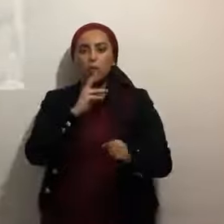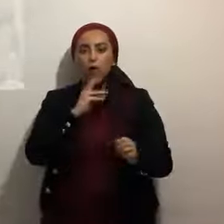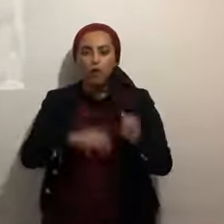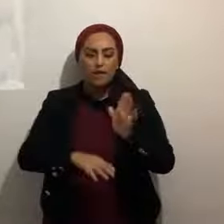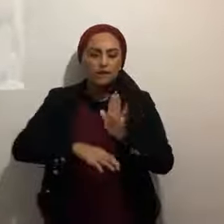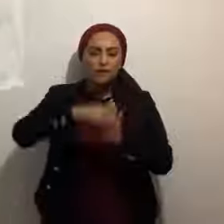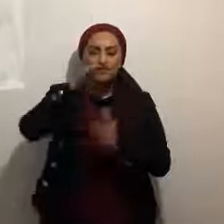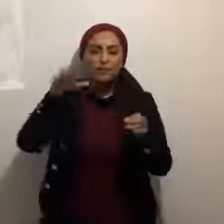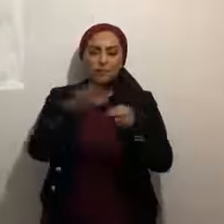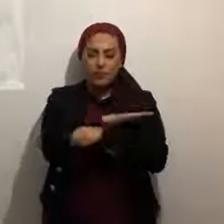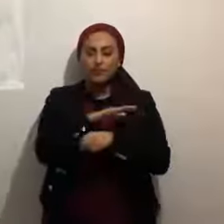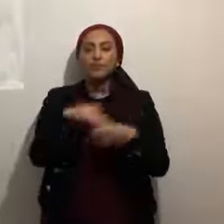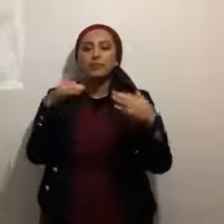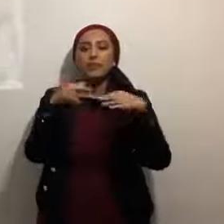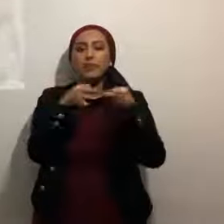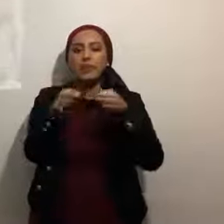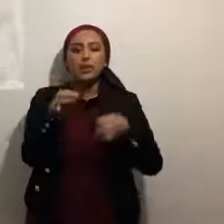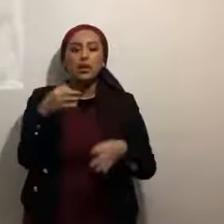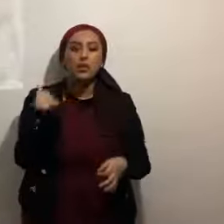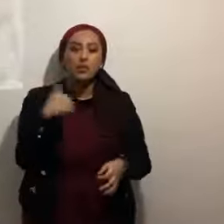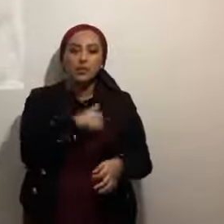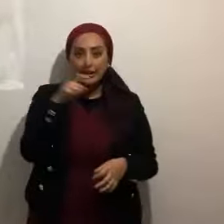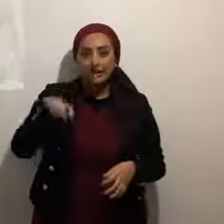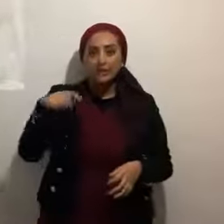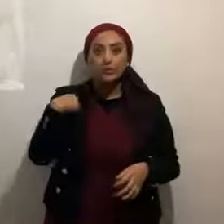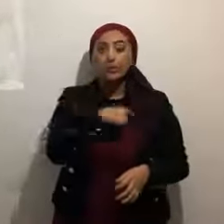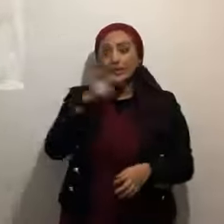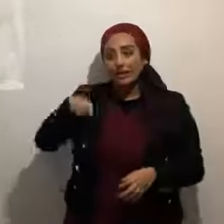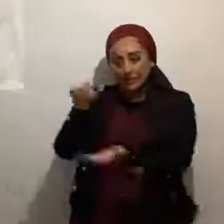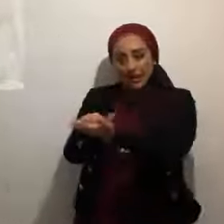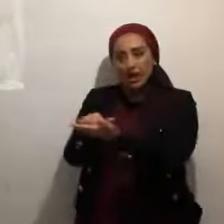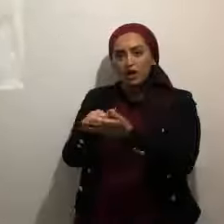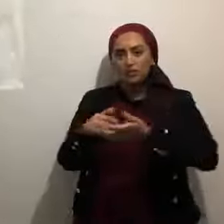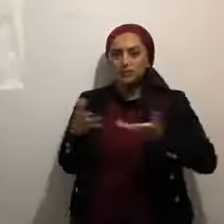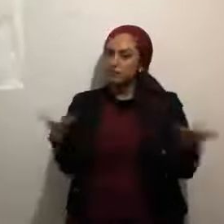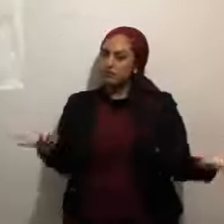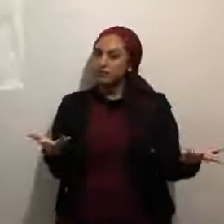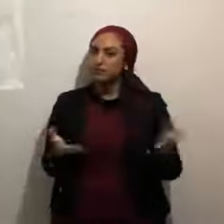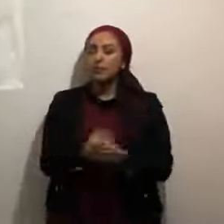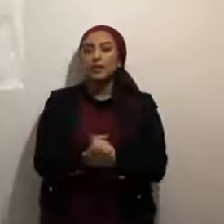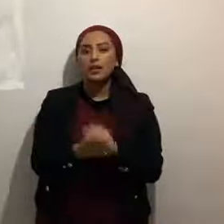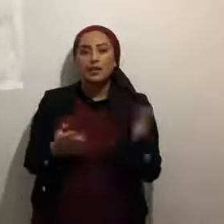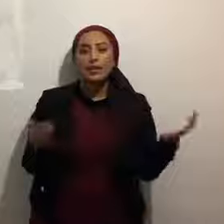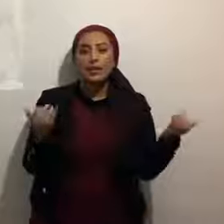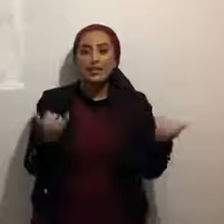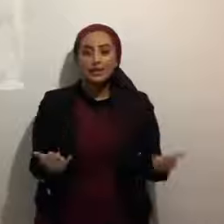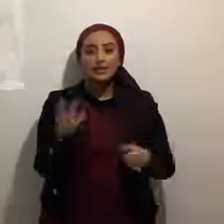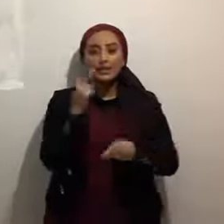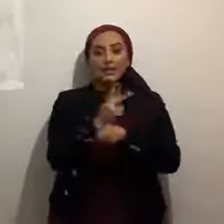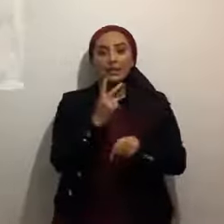Miren, nosotros necesitamos eso. A ver, esta Keilah Gozo y Paz de Tehuacán, Puebla,